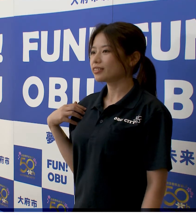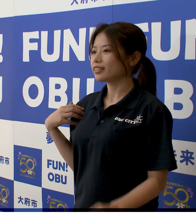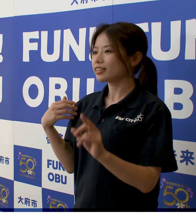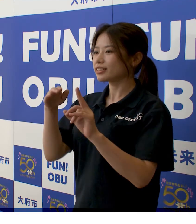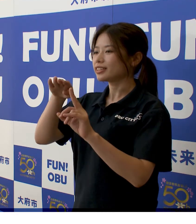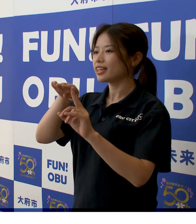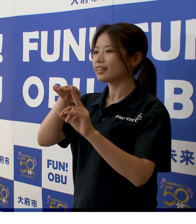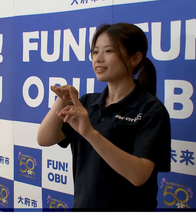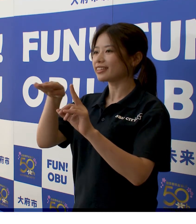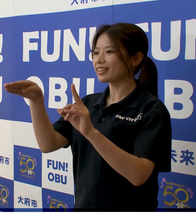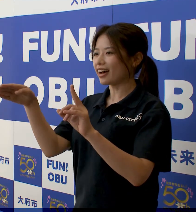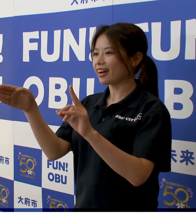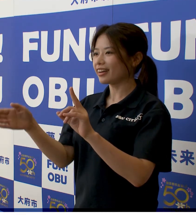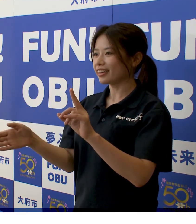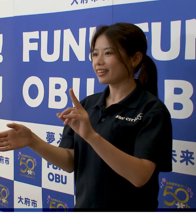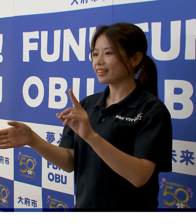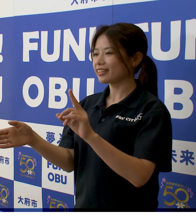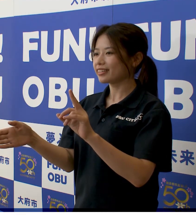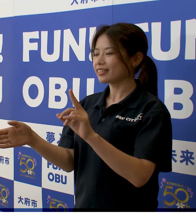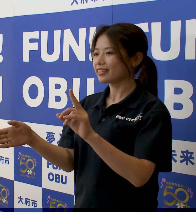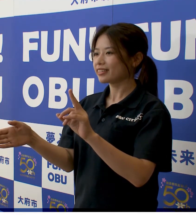保健センター